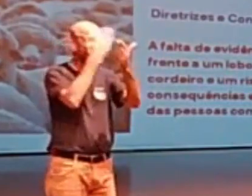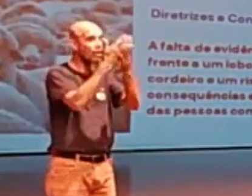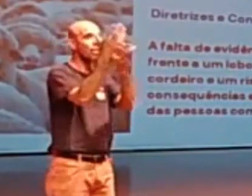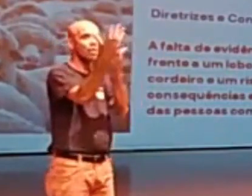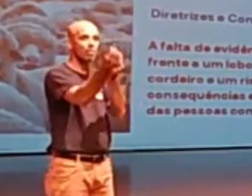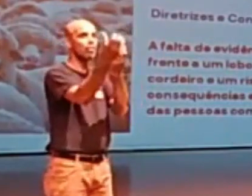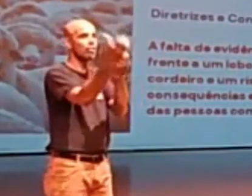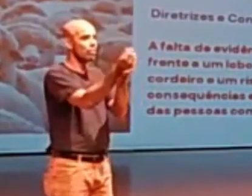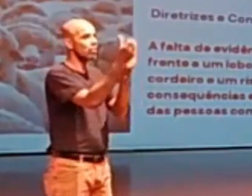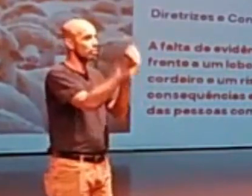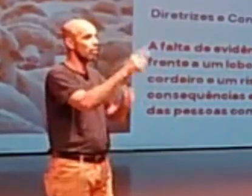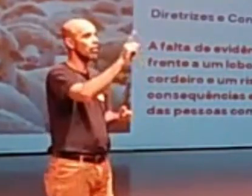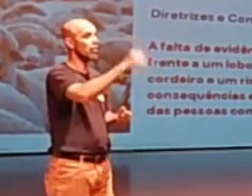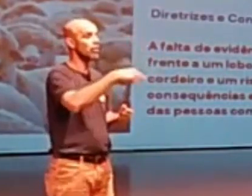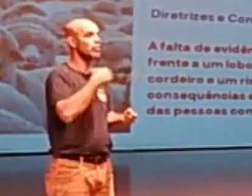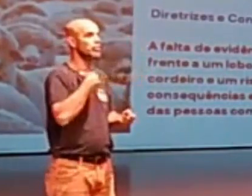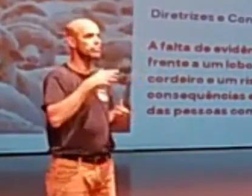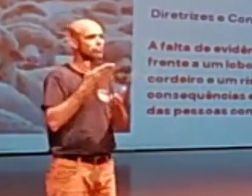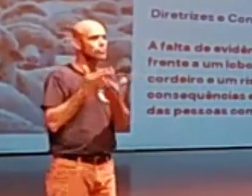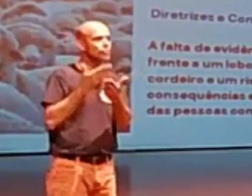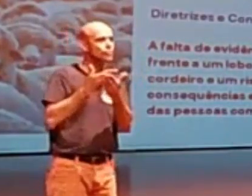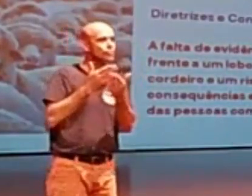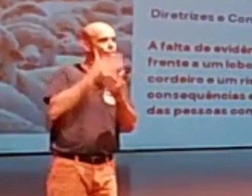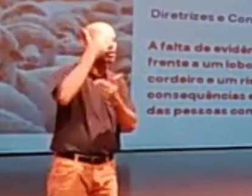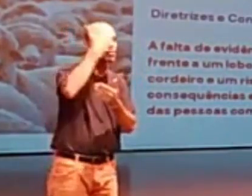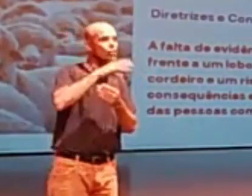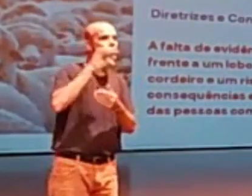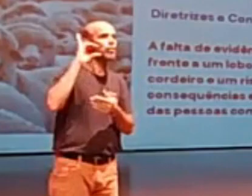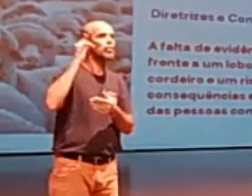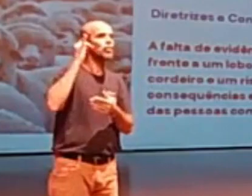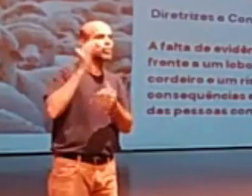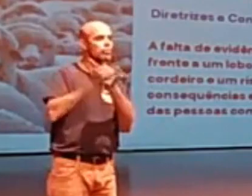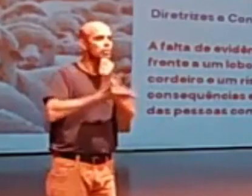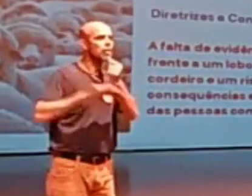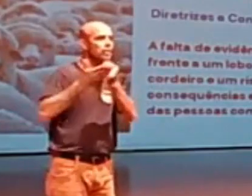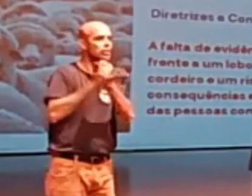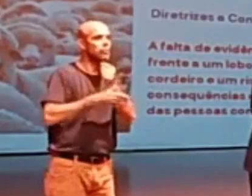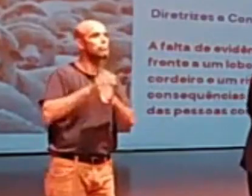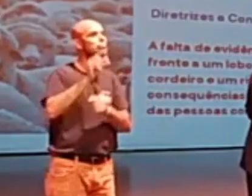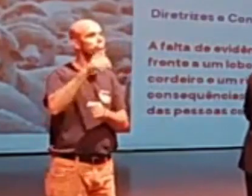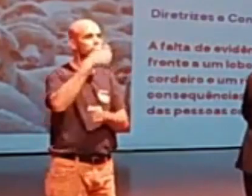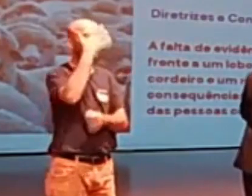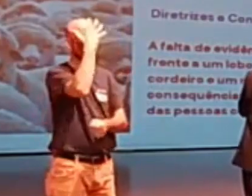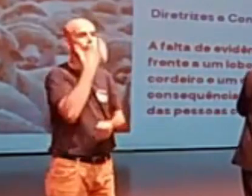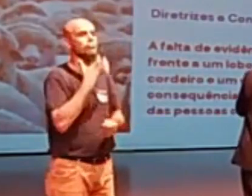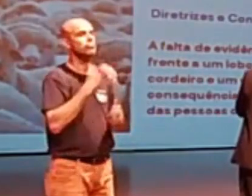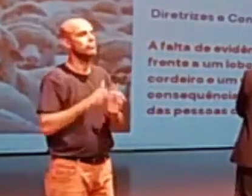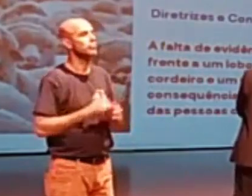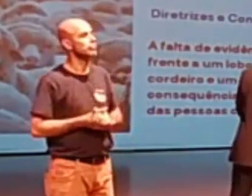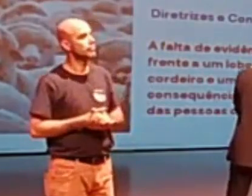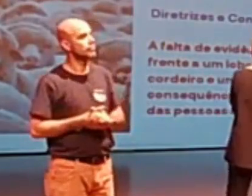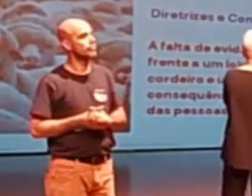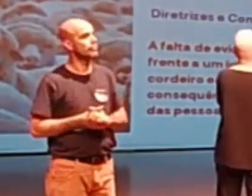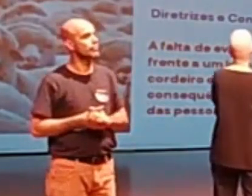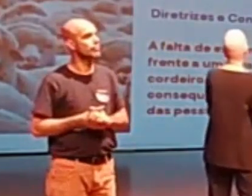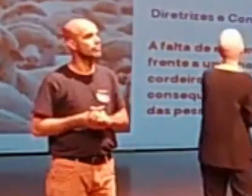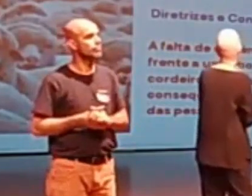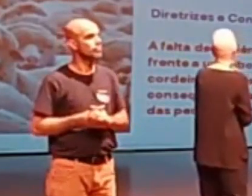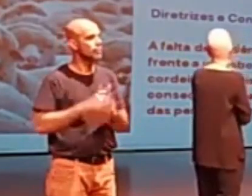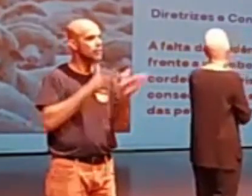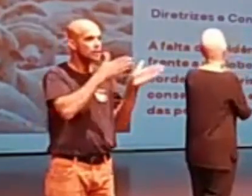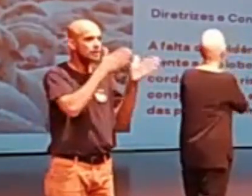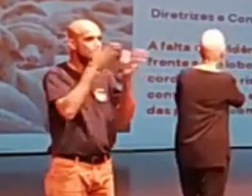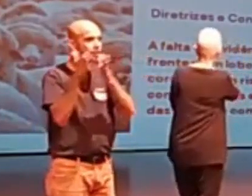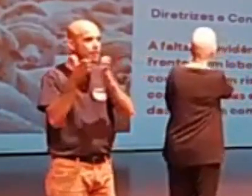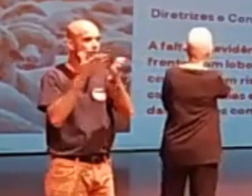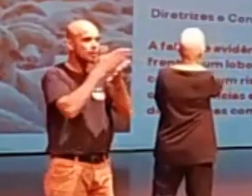porque eu acho que é aquilo. Eu tenho que ter ciência, eu tenho que ter uma questão mais embasada, porque é uma questão bem séria. Seguir as diretrizes e